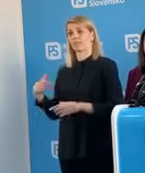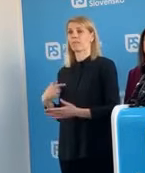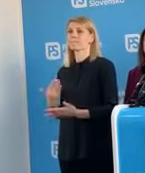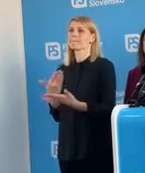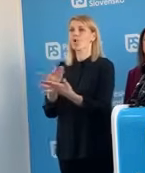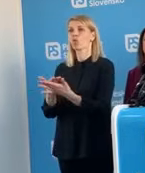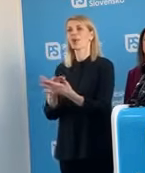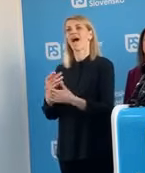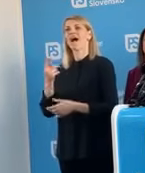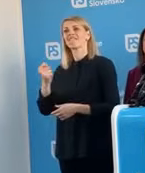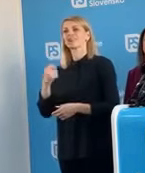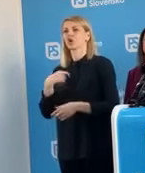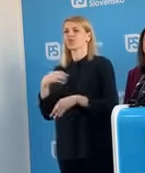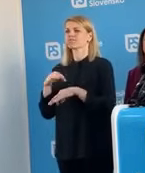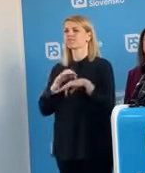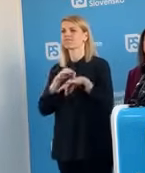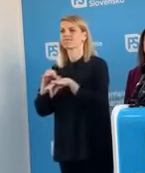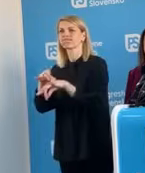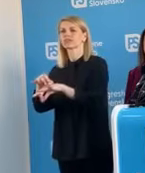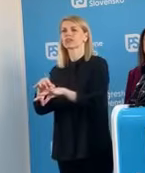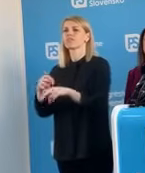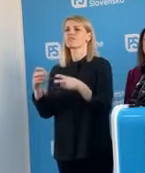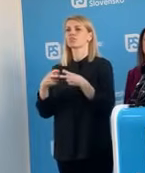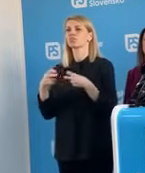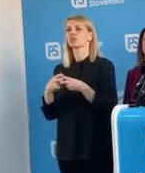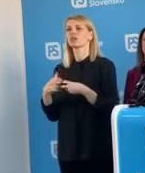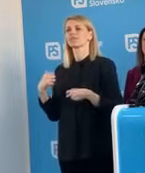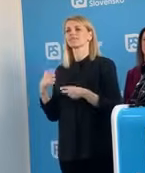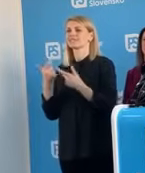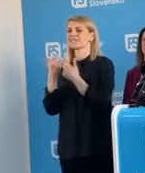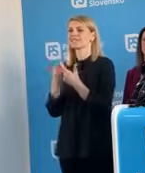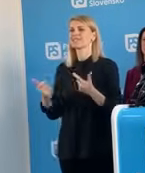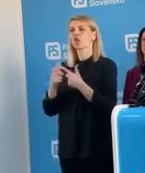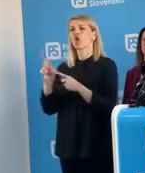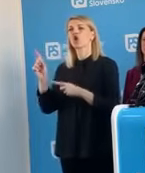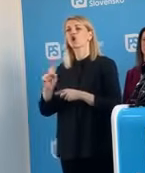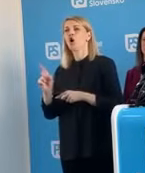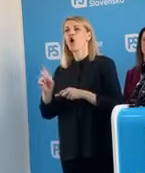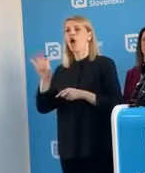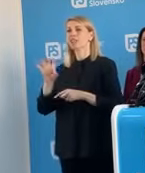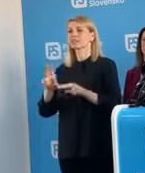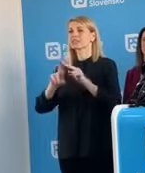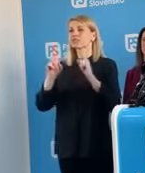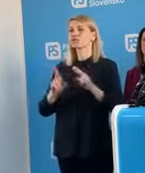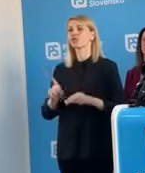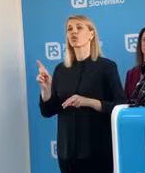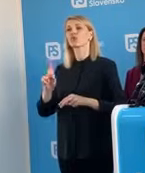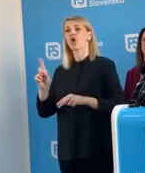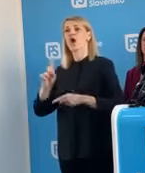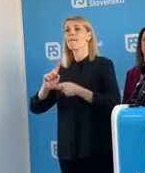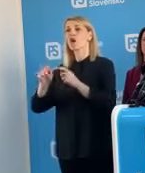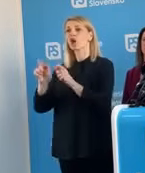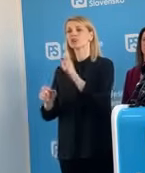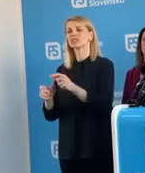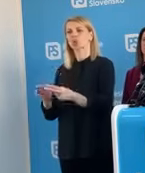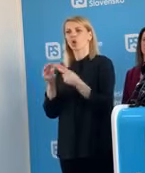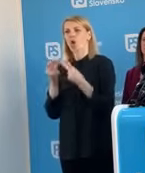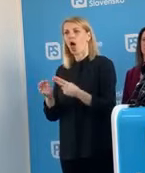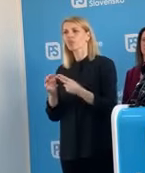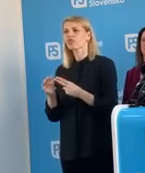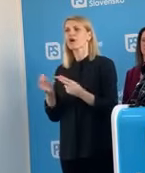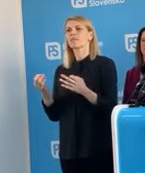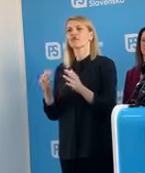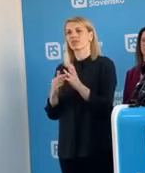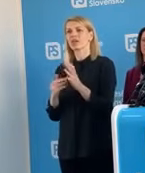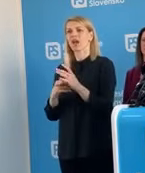môže Roberta Fica sprevádzať v Bruseli a vysvetliť mu, ktoré európske inštitúcie a ktorí európski politici a úradníci sú v tomto dôležití a prečo